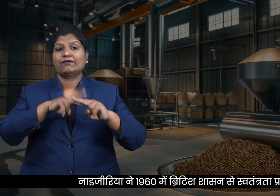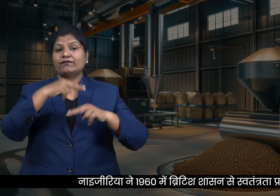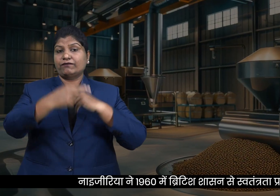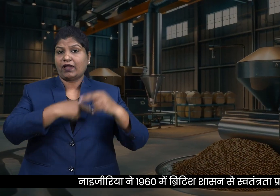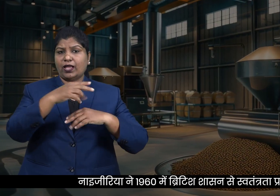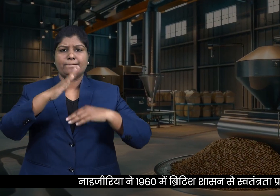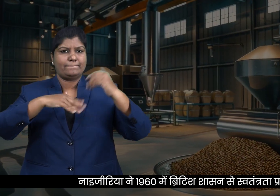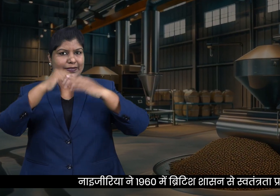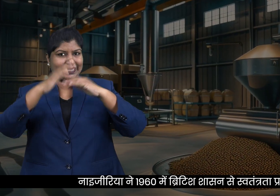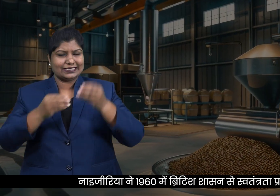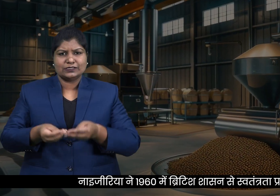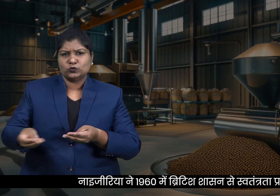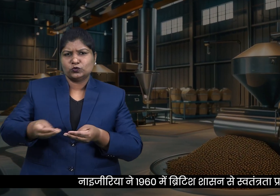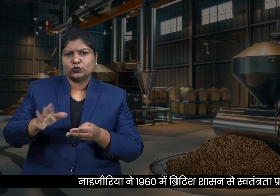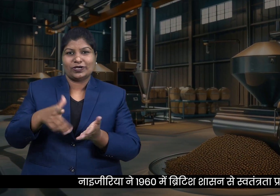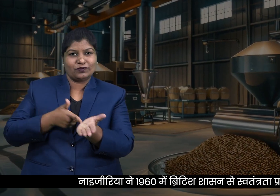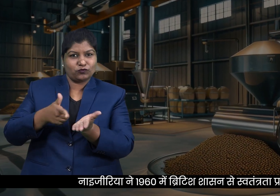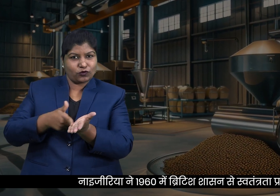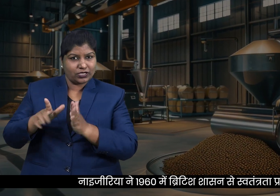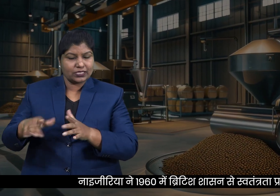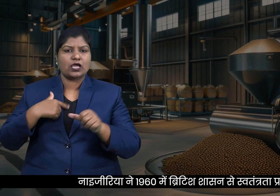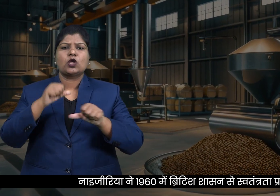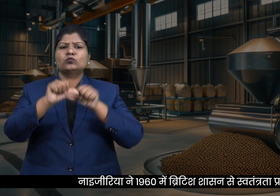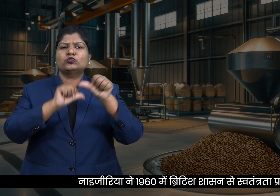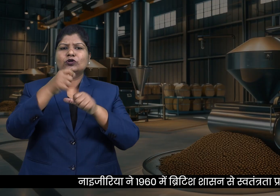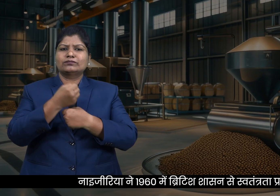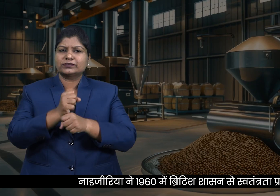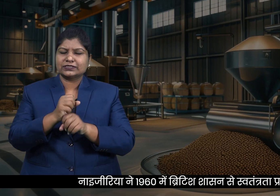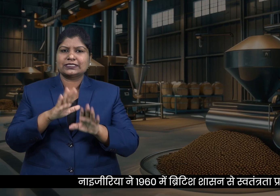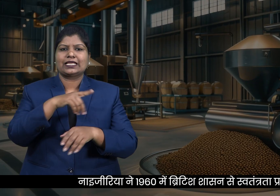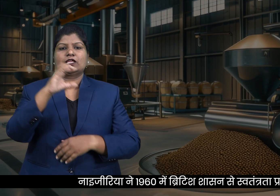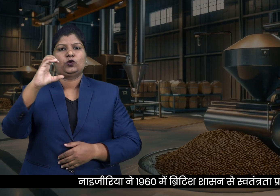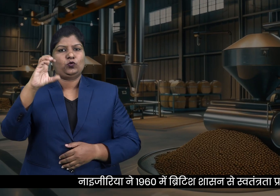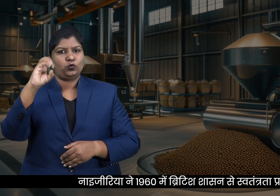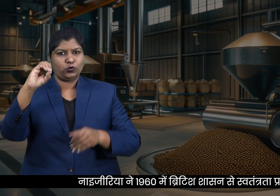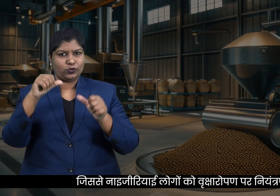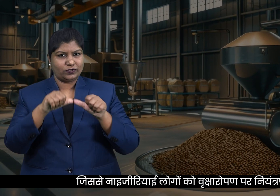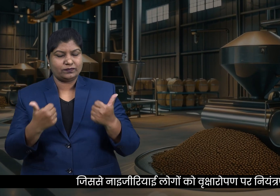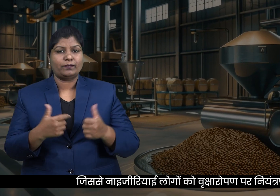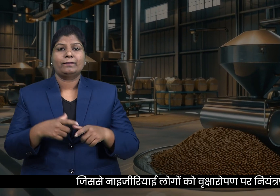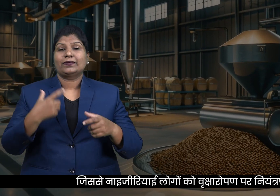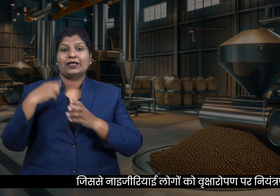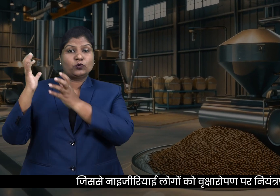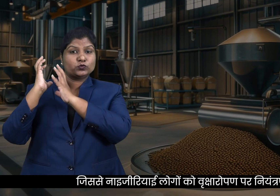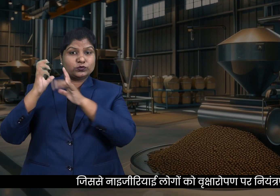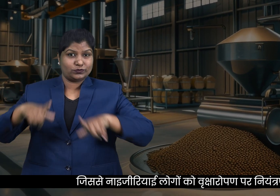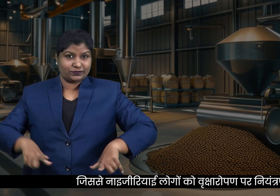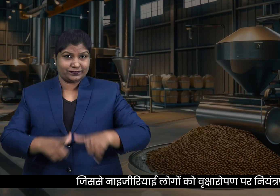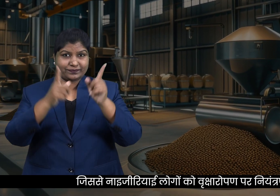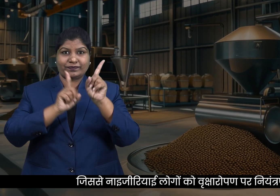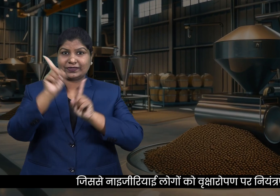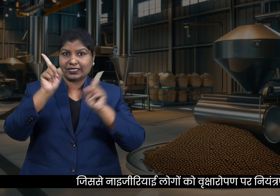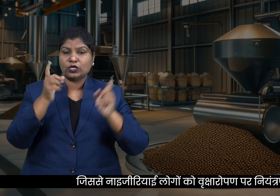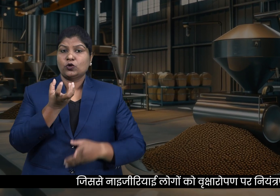नाइजीरिया ने 1960 में ब्रिटिश शासन से स्वतंत्रता प्राप्त की, जिससे